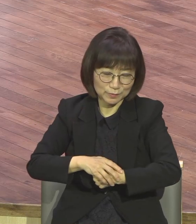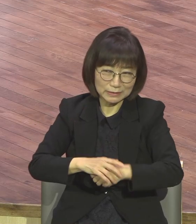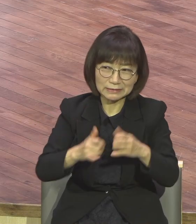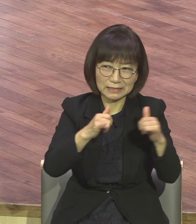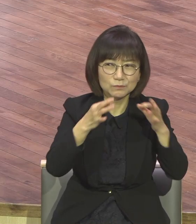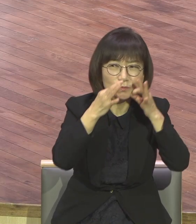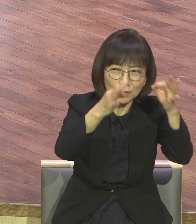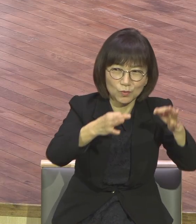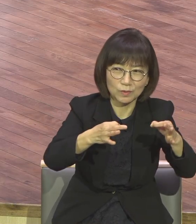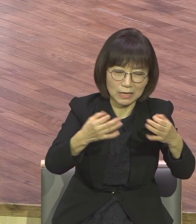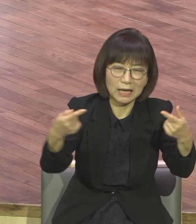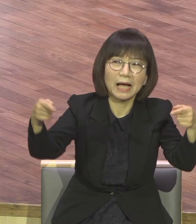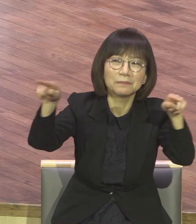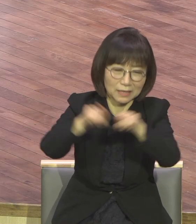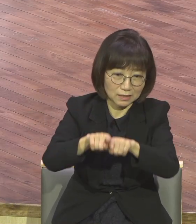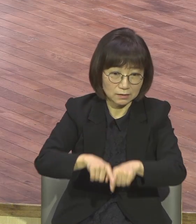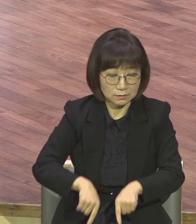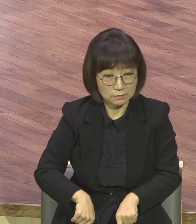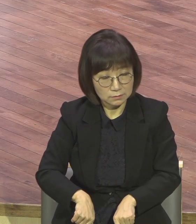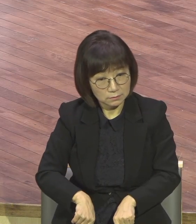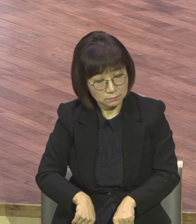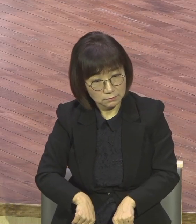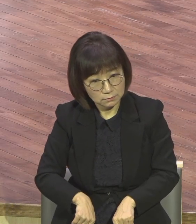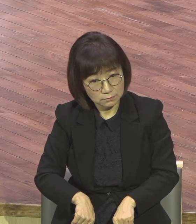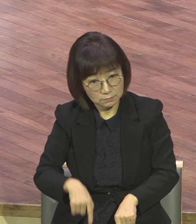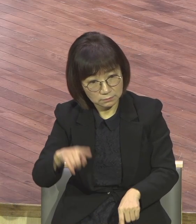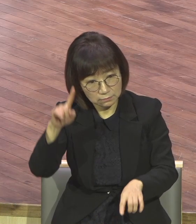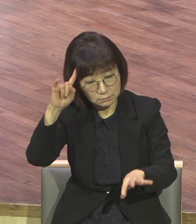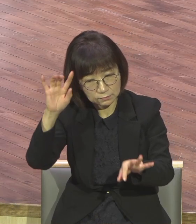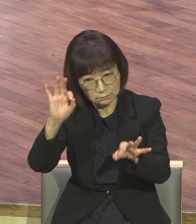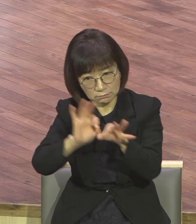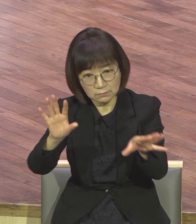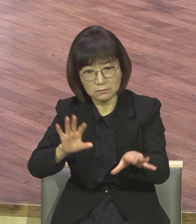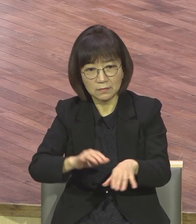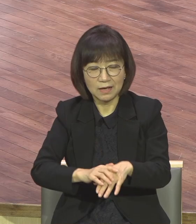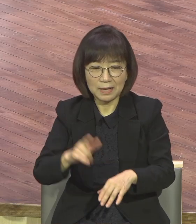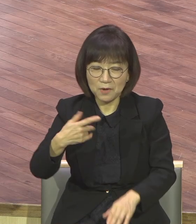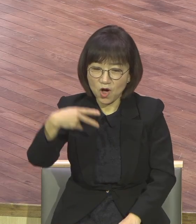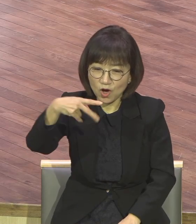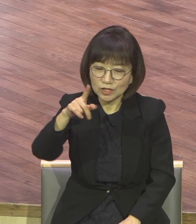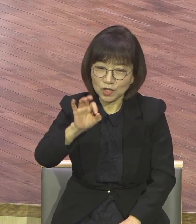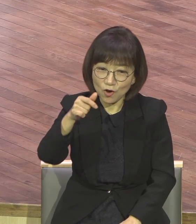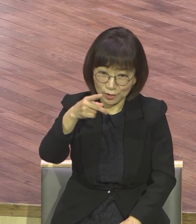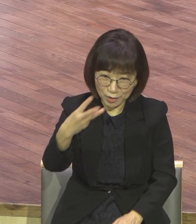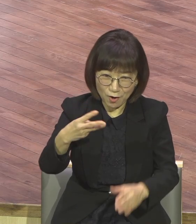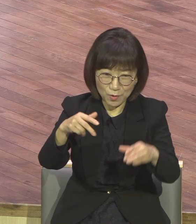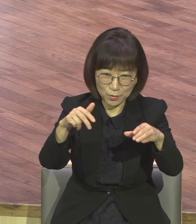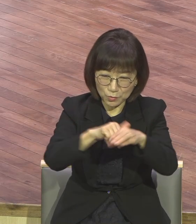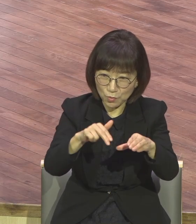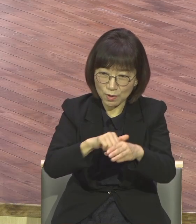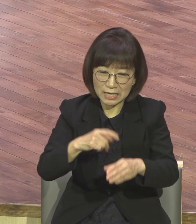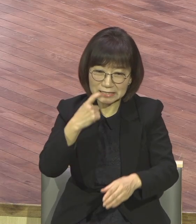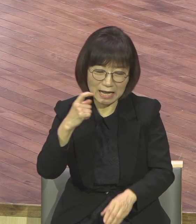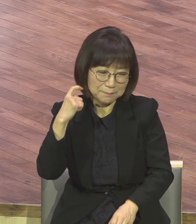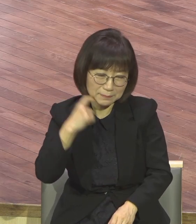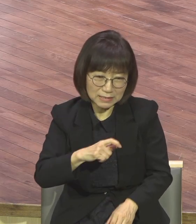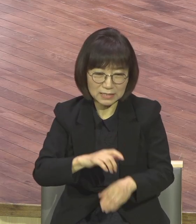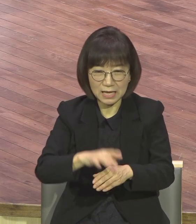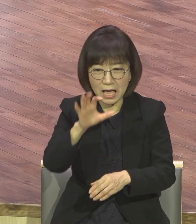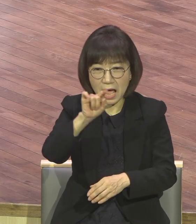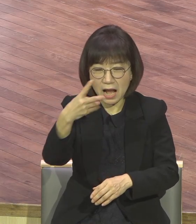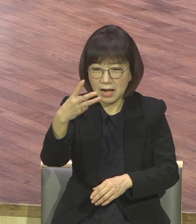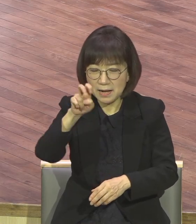50% 50 믿음과 행위가 50 이걸 성결교, 순복음, 감리교,